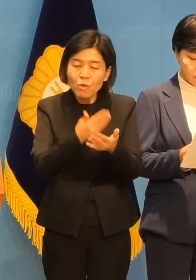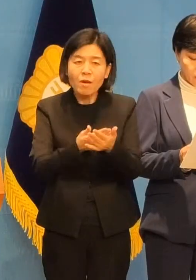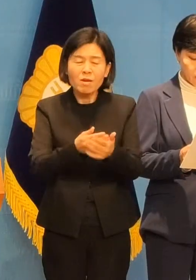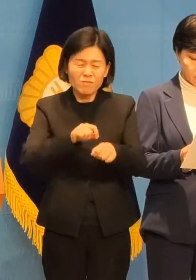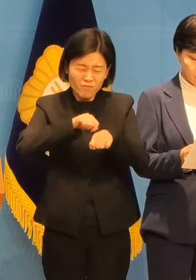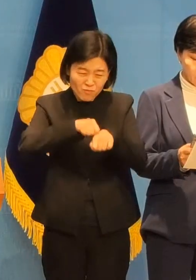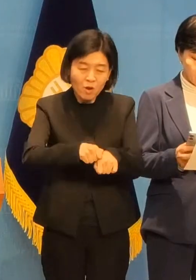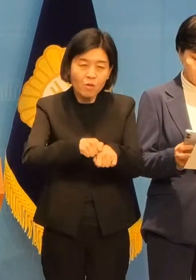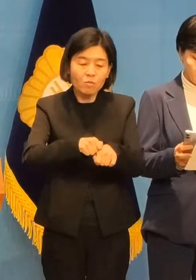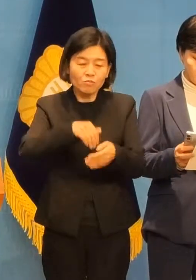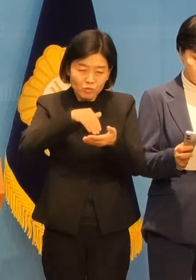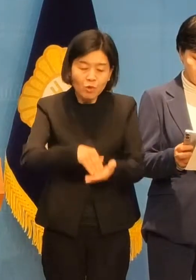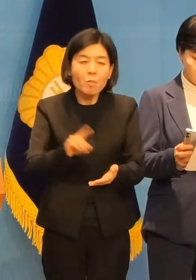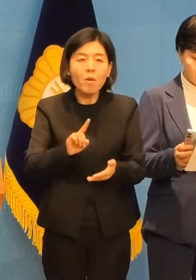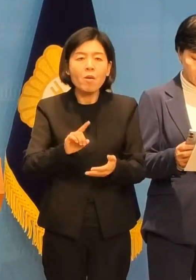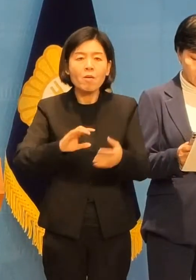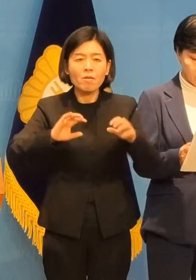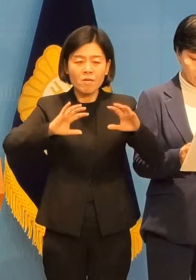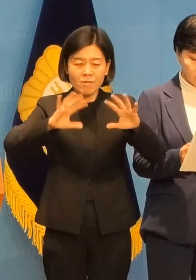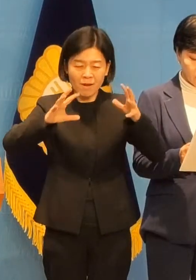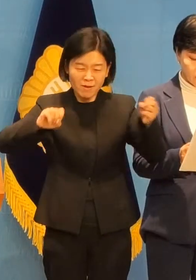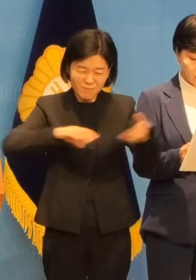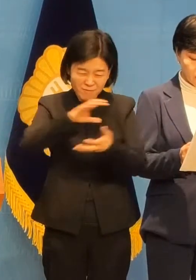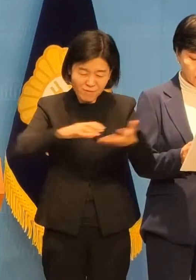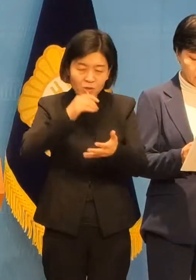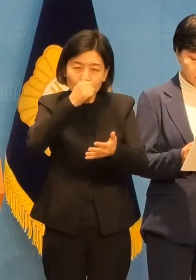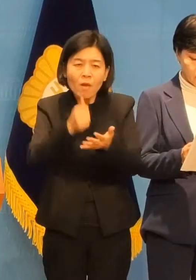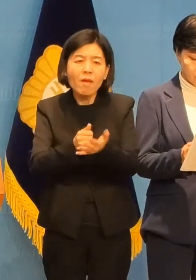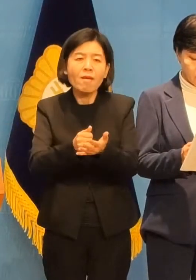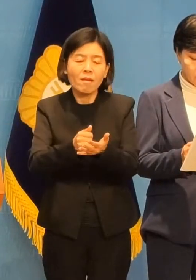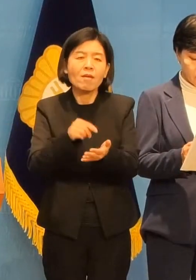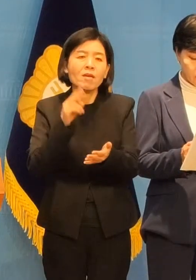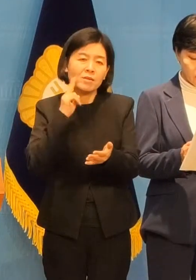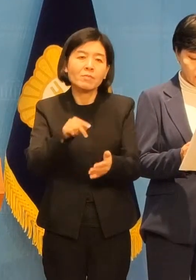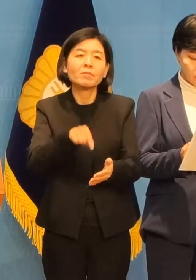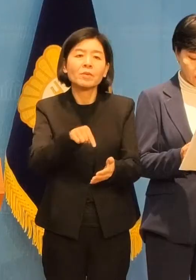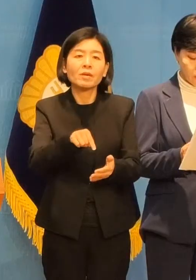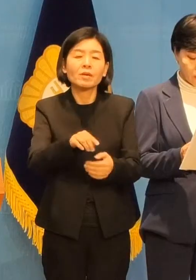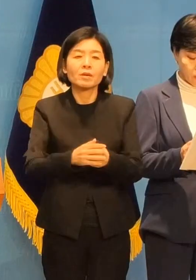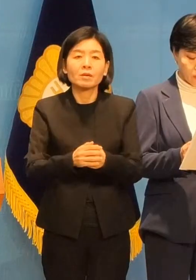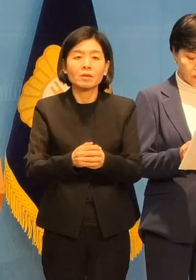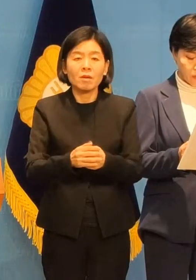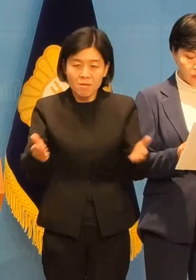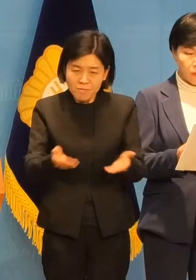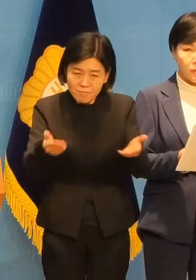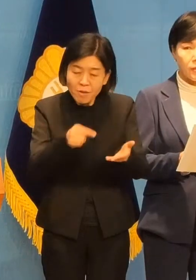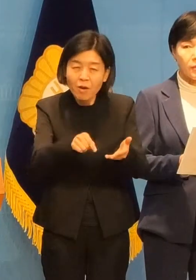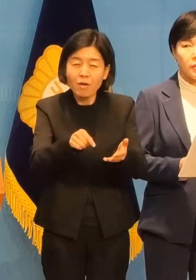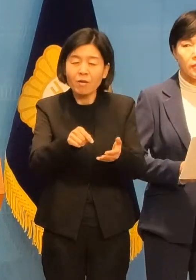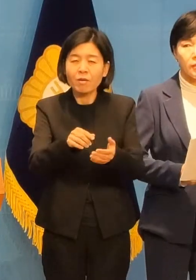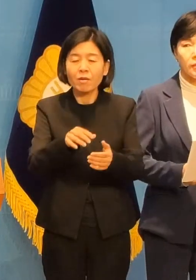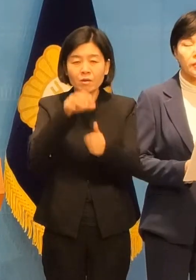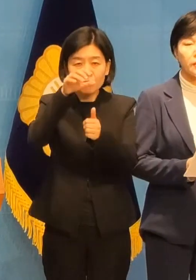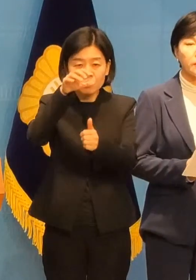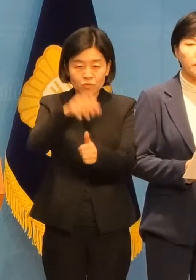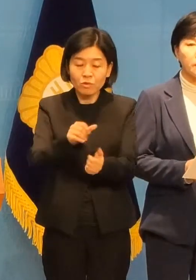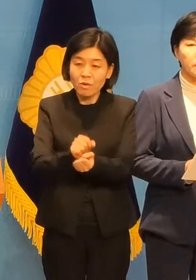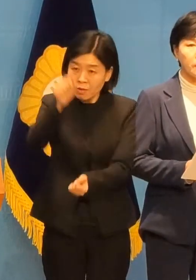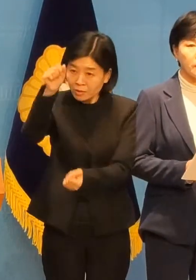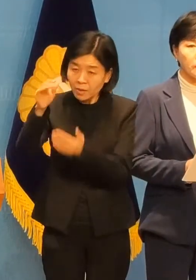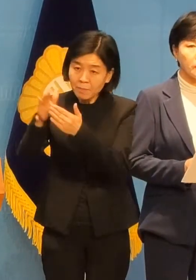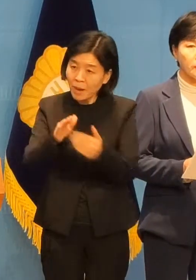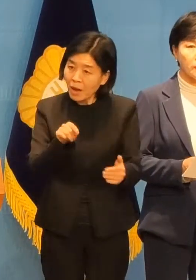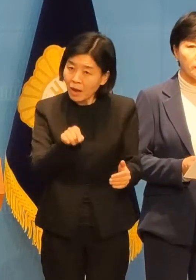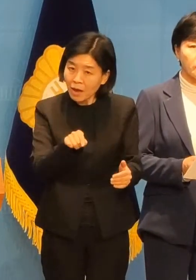처벌하는 죄가 없습니다. 그런 내란죄 선동행위를 한 사람에 대해서 영장을 기각한다고